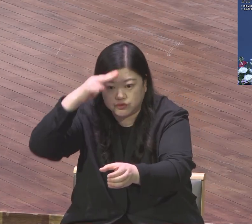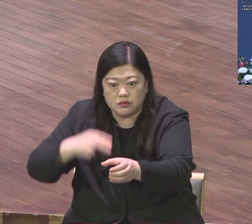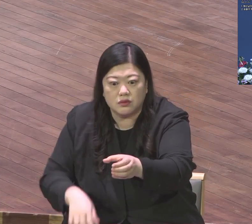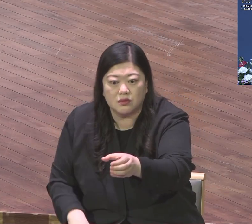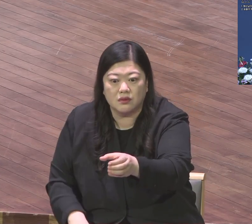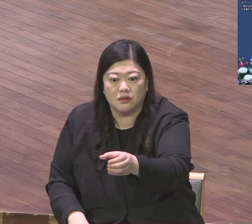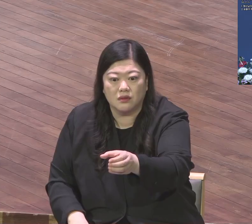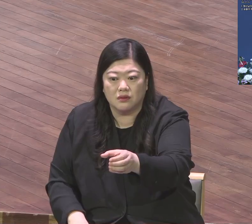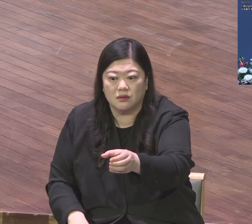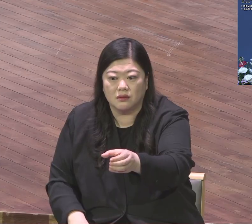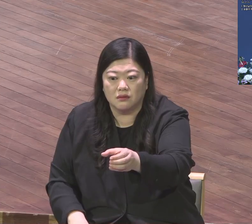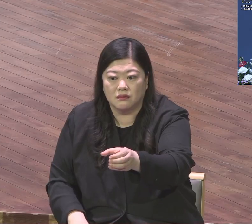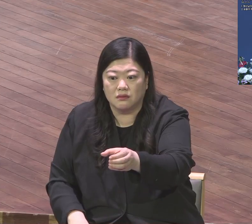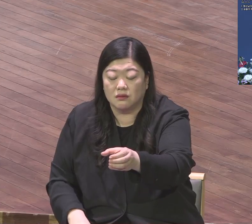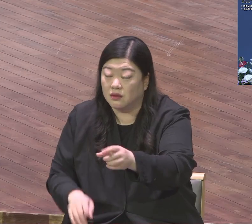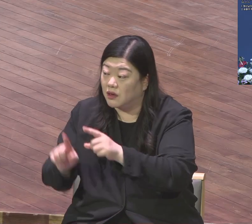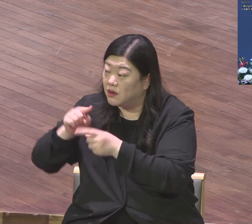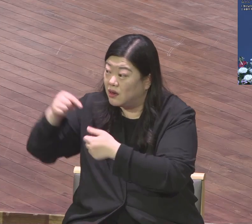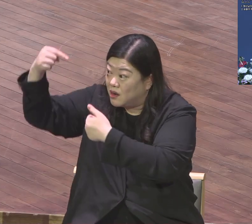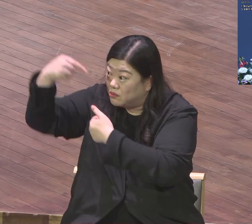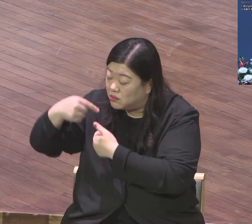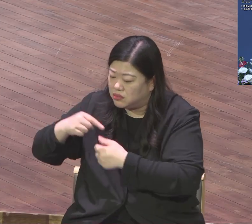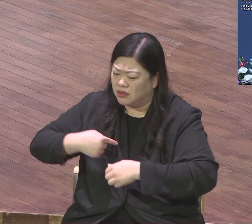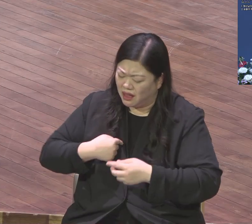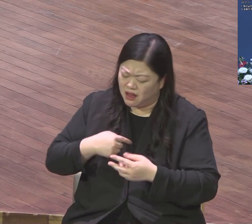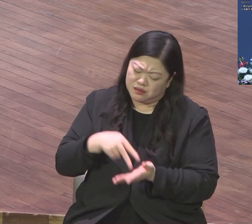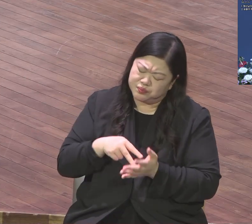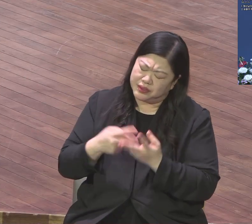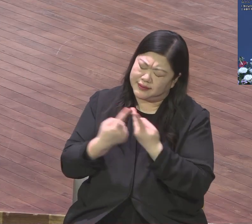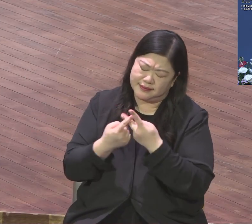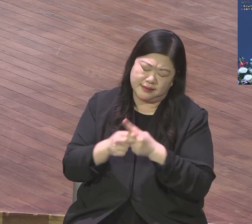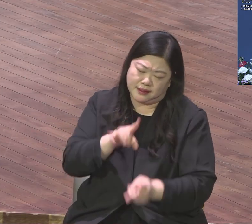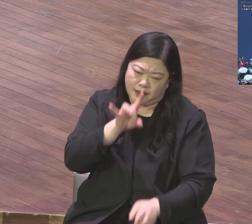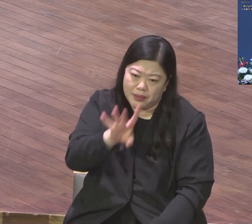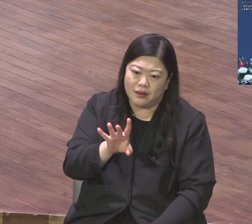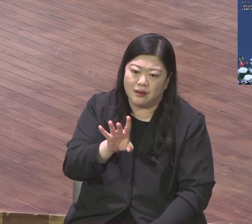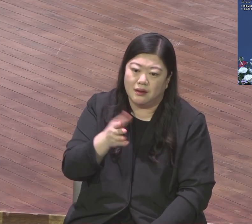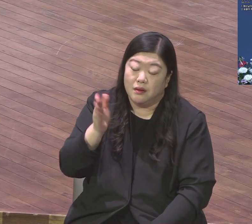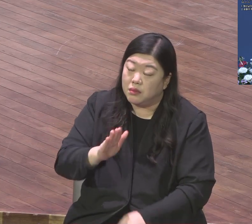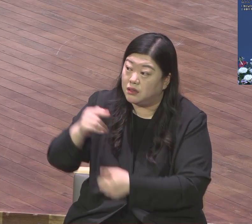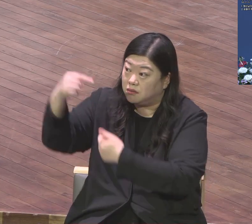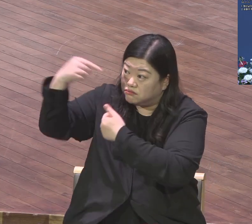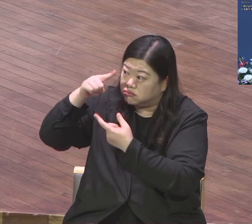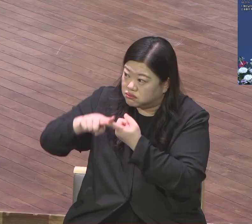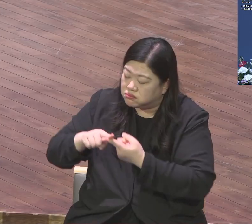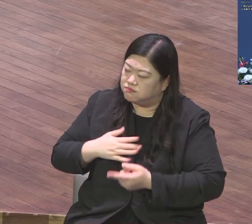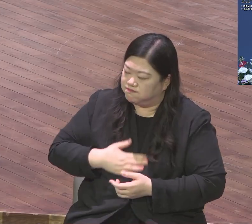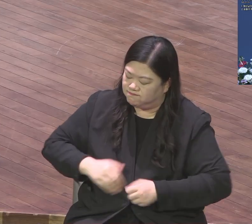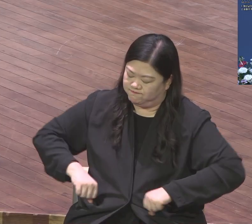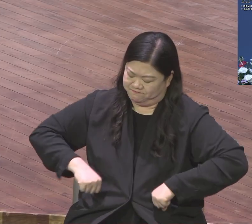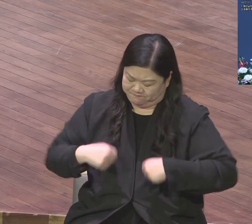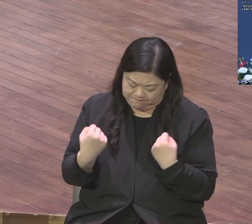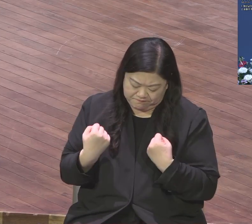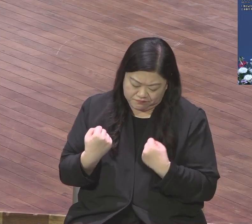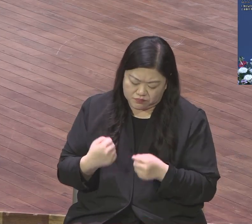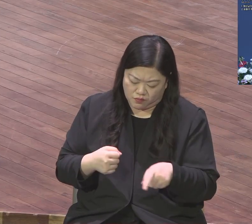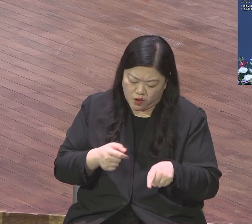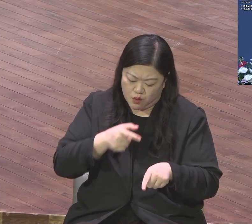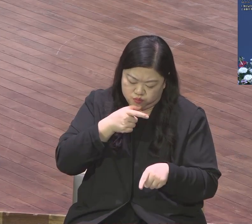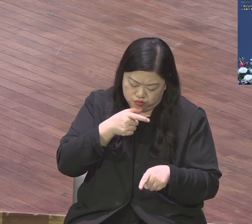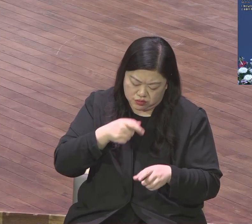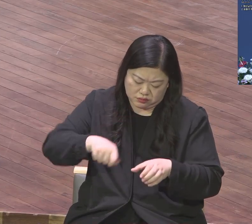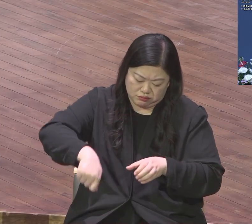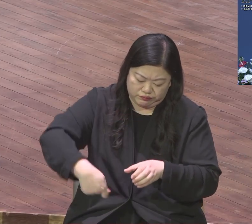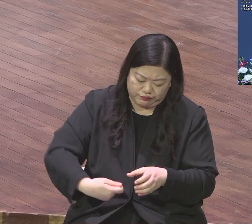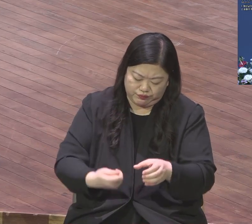말씀대로 순종했더니 응답이 오는 거예요. 이제 마리아의 믿음과 하인들의 이 순종은